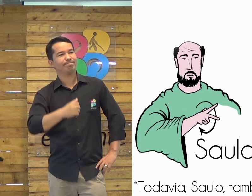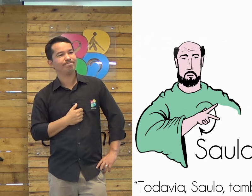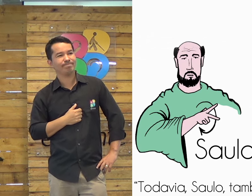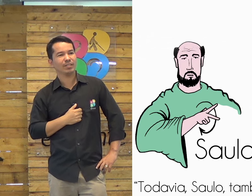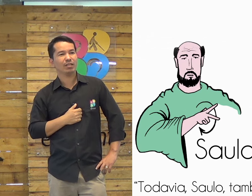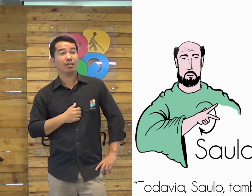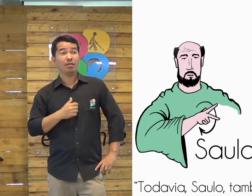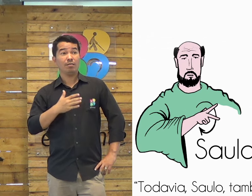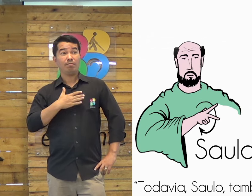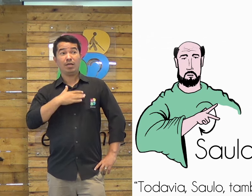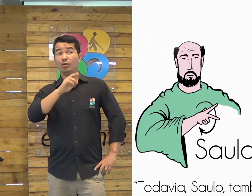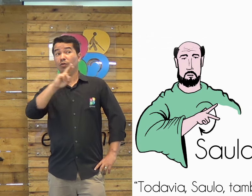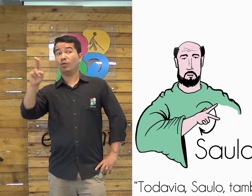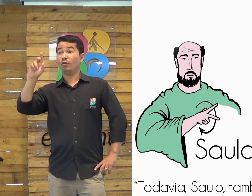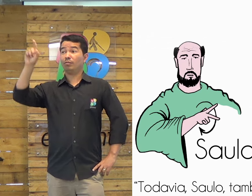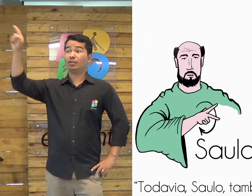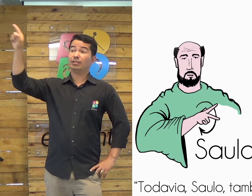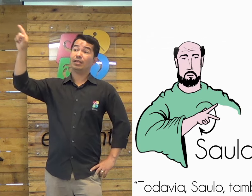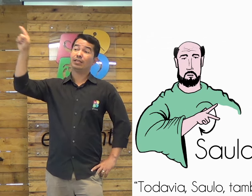Não consegui.